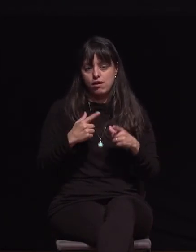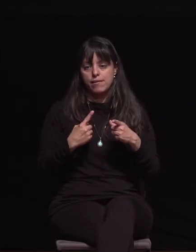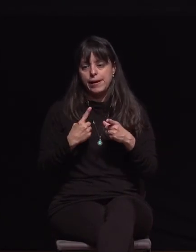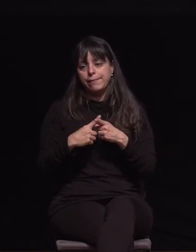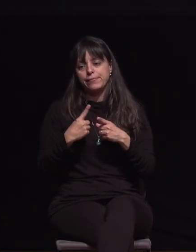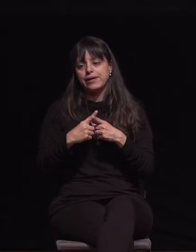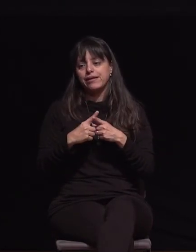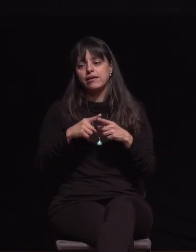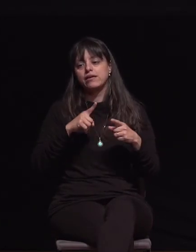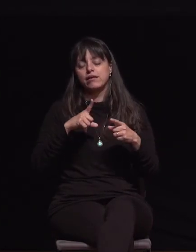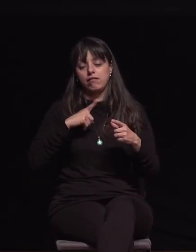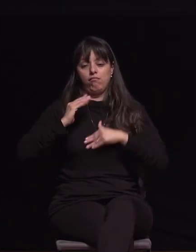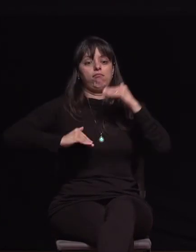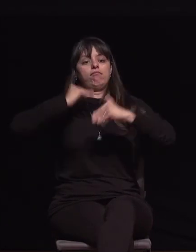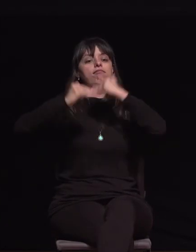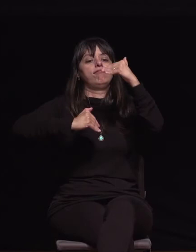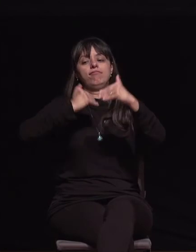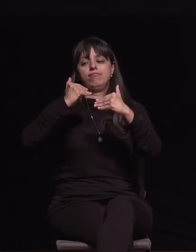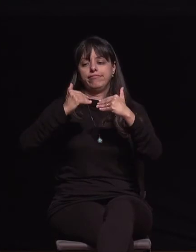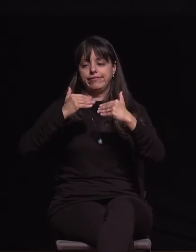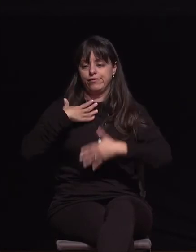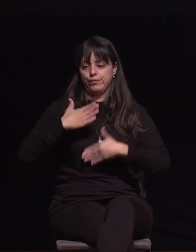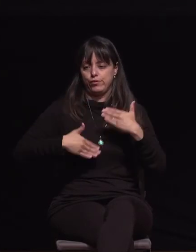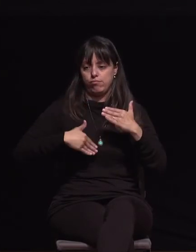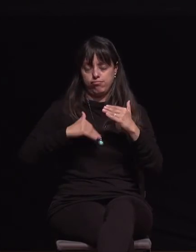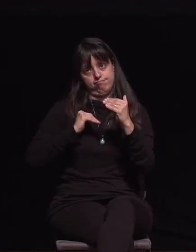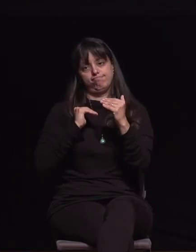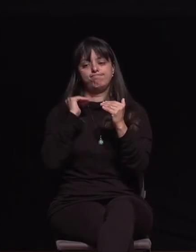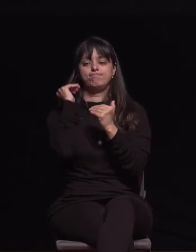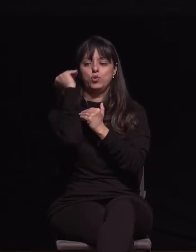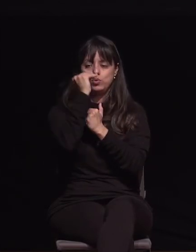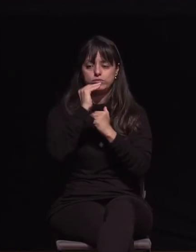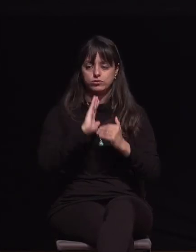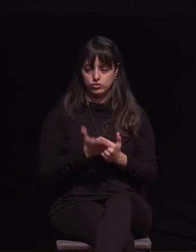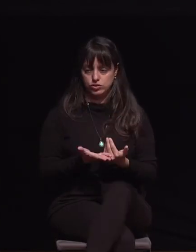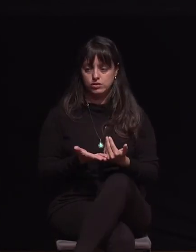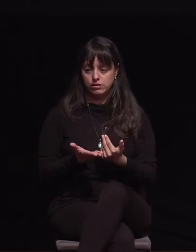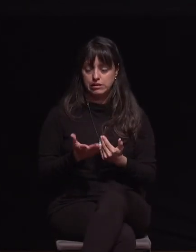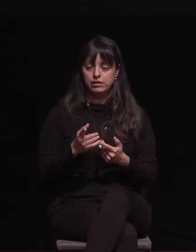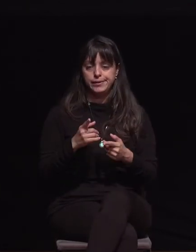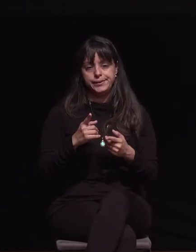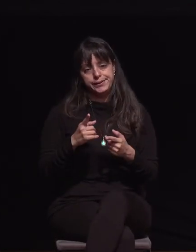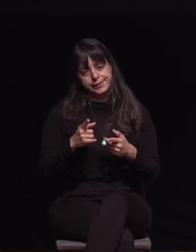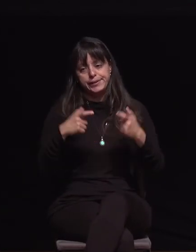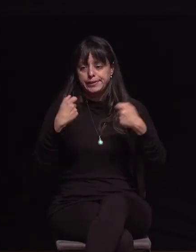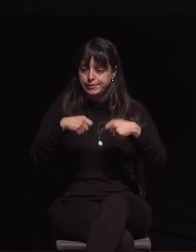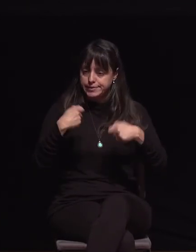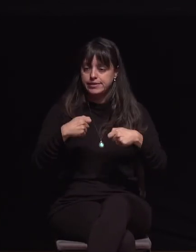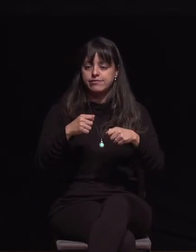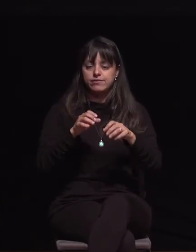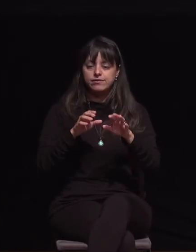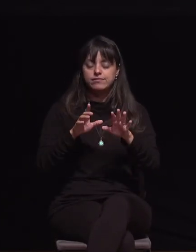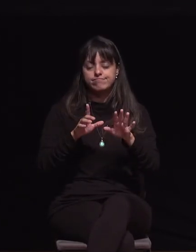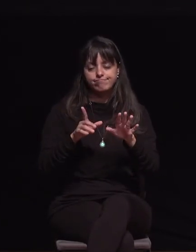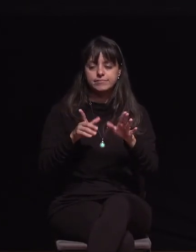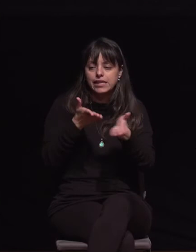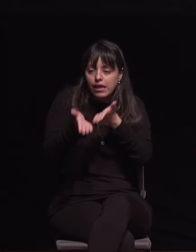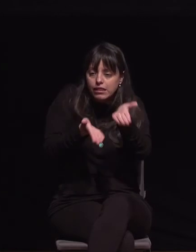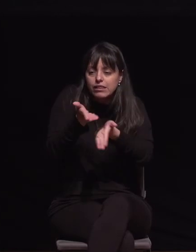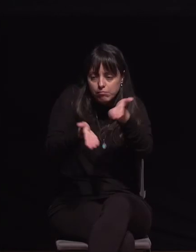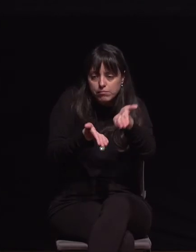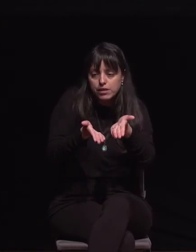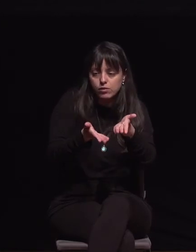não ficar, não prejudicar no crescimento emocional, intelectual e físico. Mas é claro